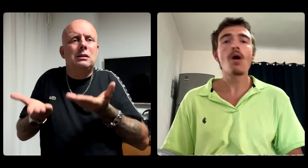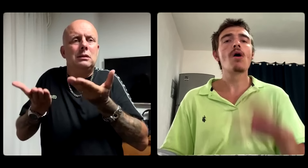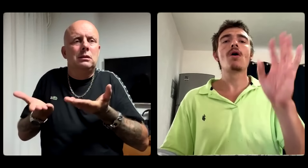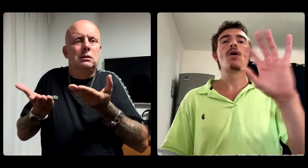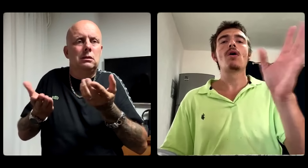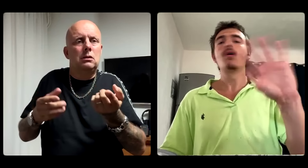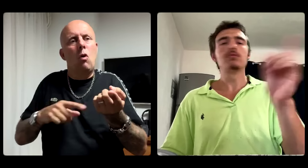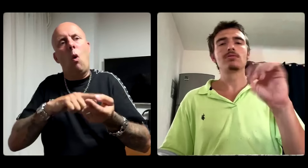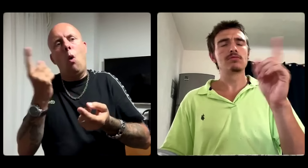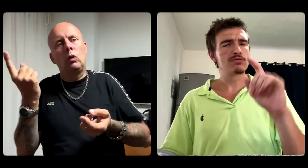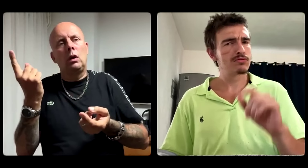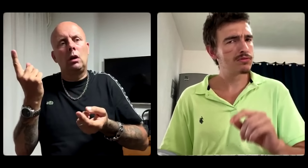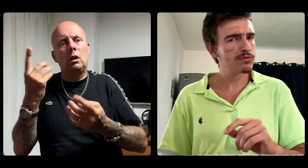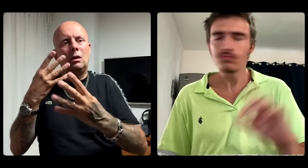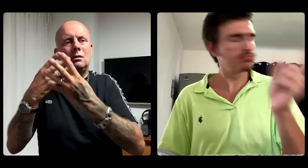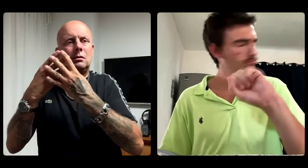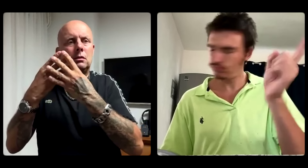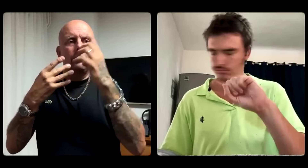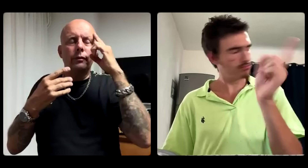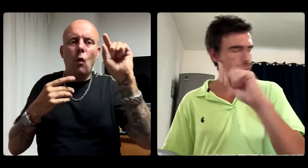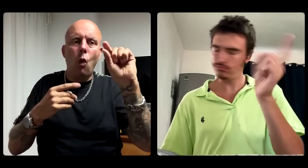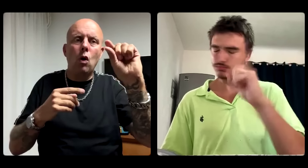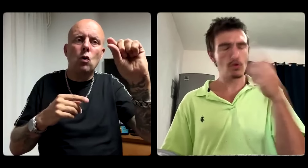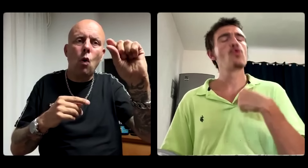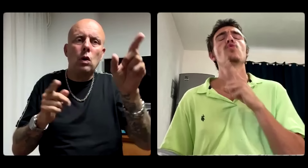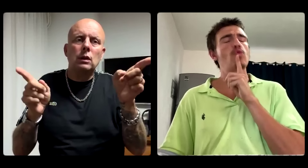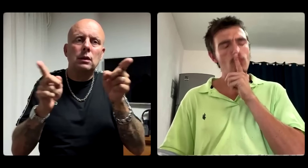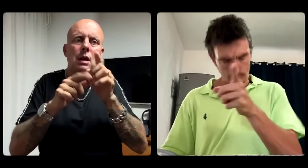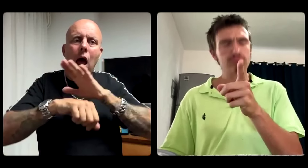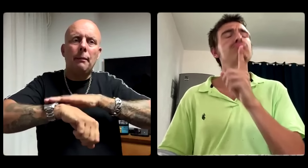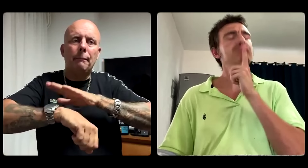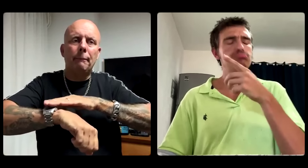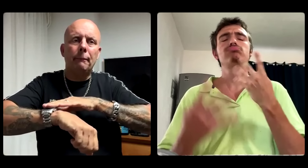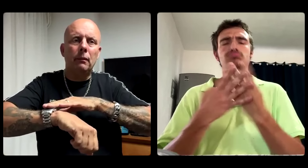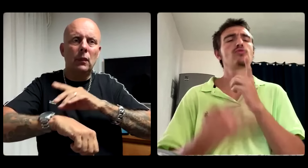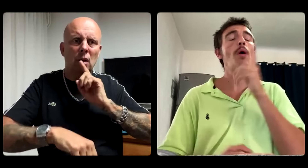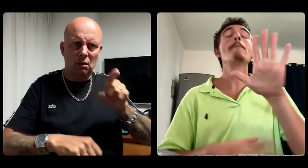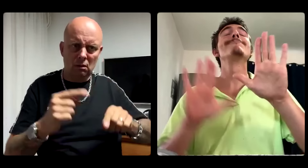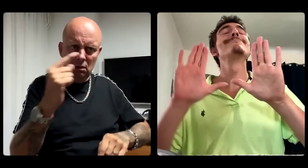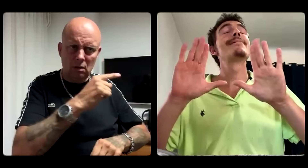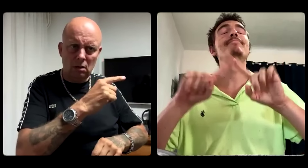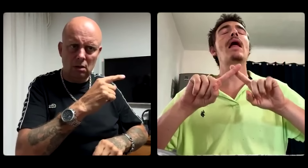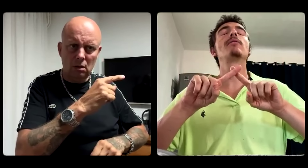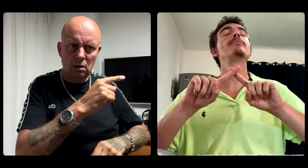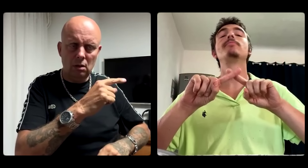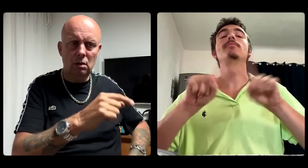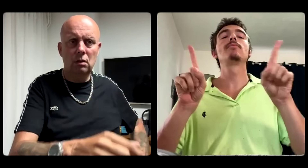checken. Ik weet het kan je alsnog ongelooflijk.